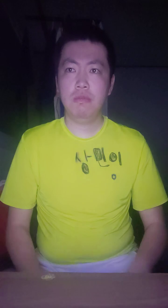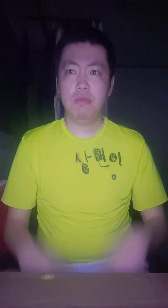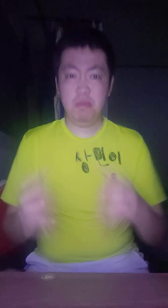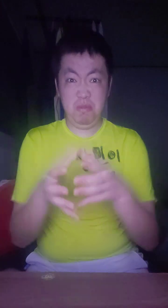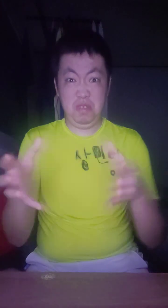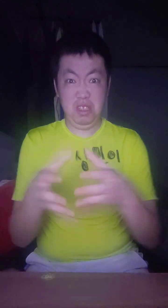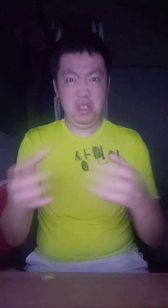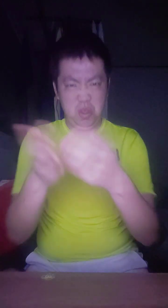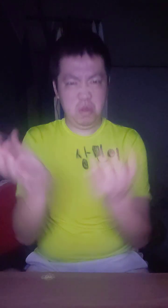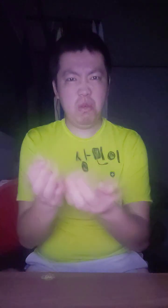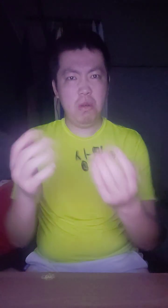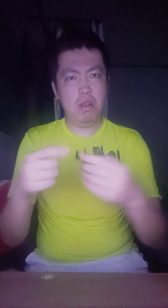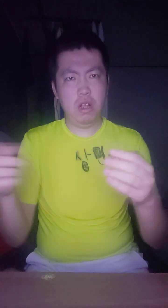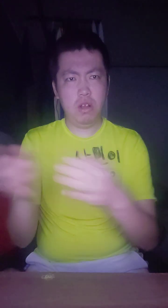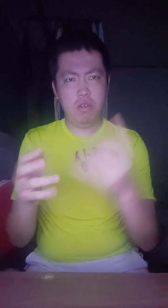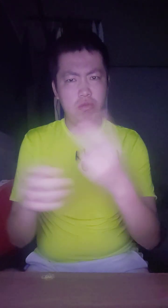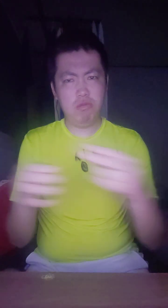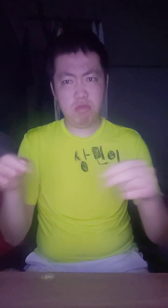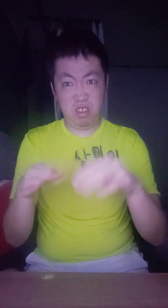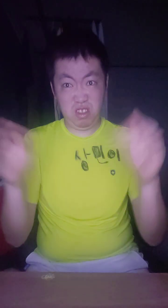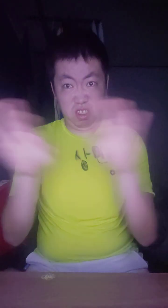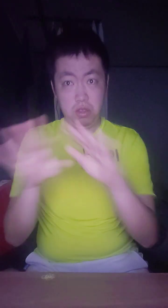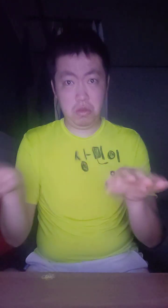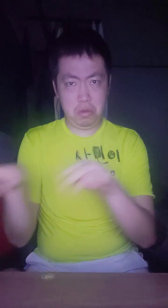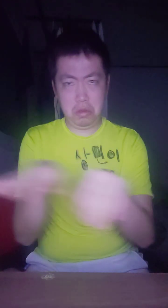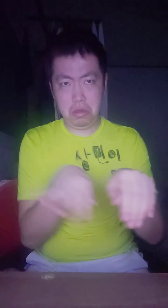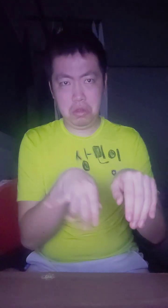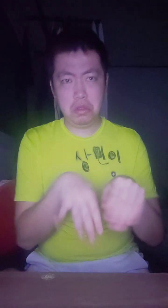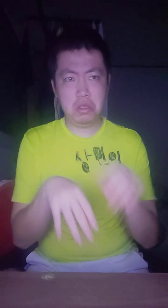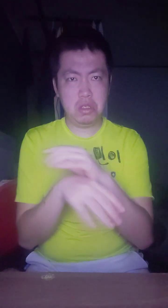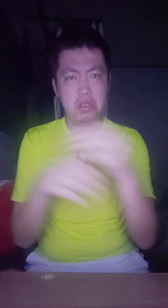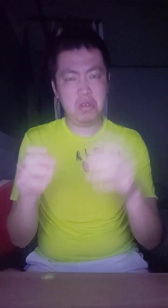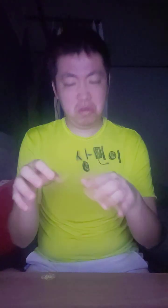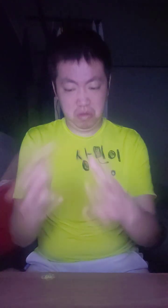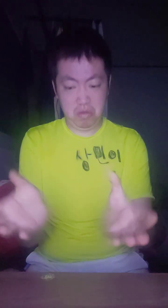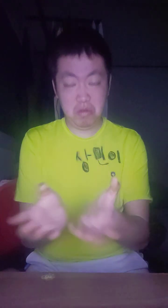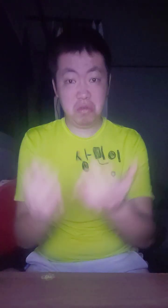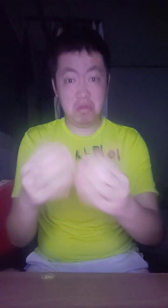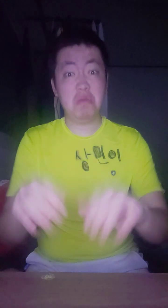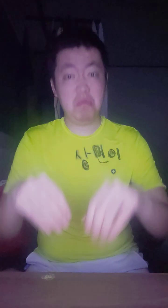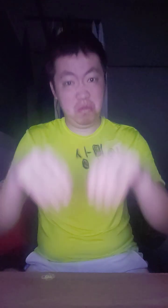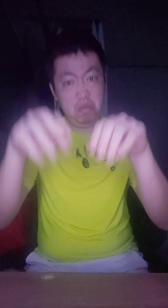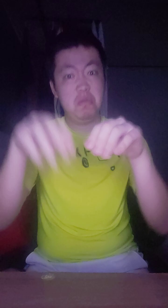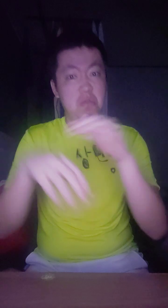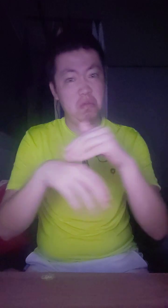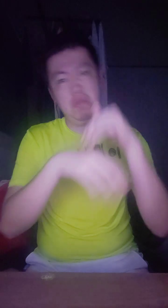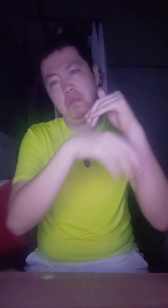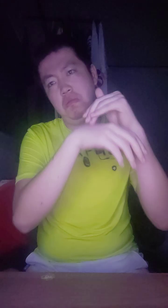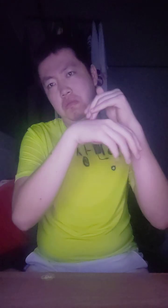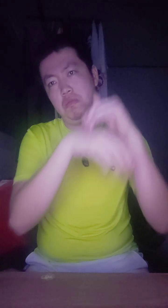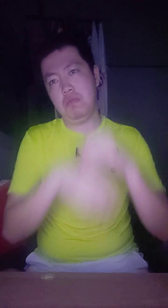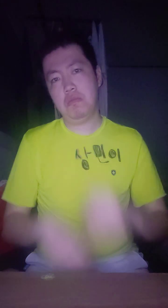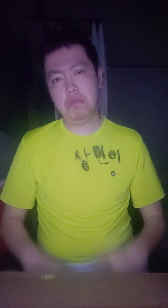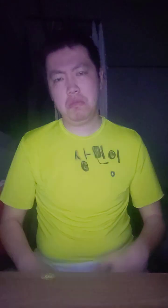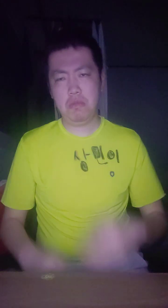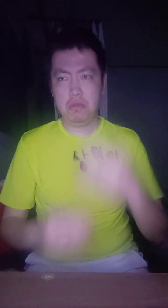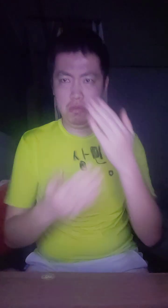아파트 현관 앞에 하나둘씩 주민들이 몰리더니 얼음 덩어리를 집어듭니다. 한여름 정전에